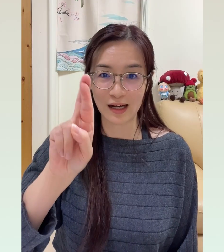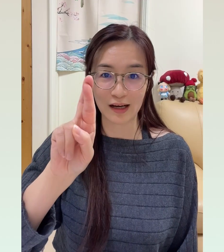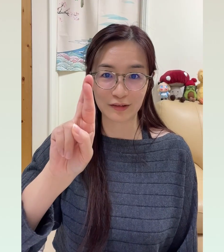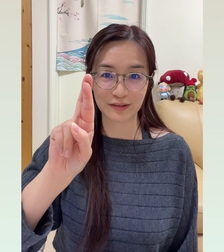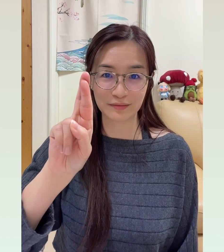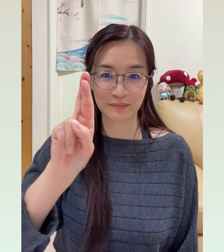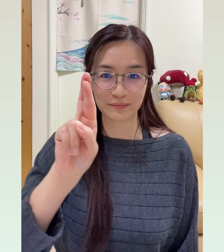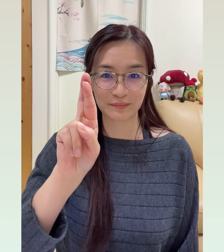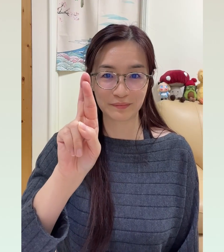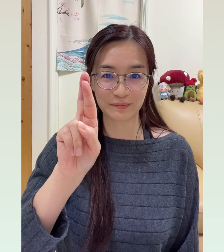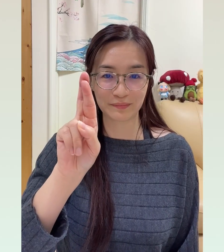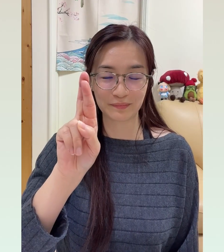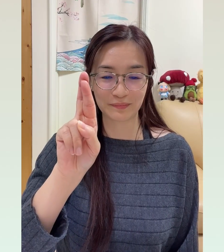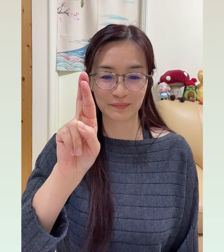R